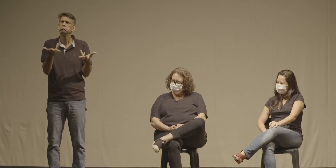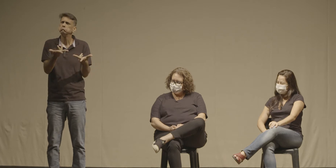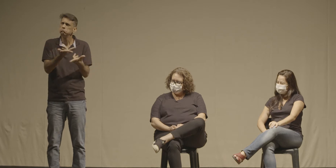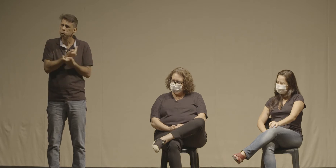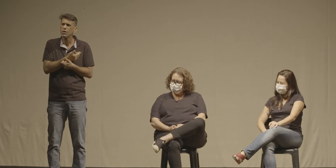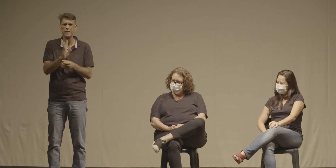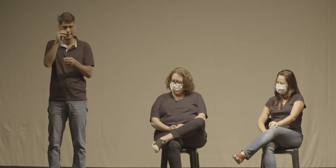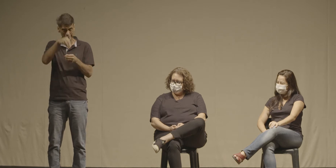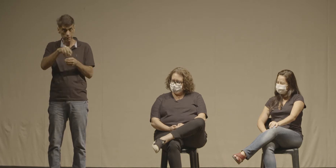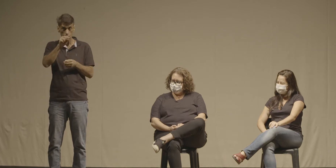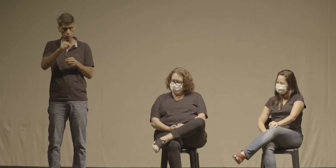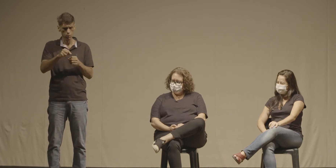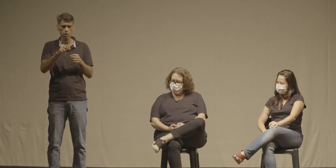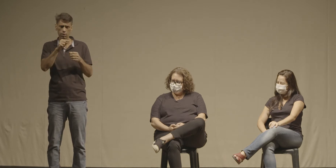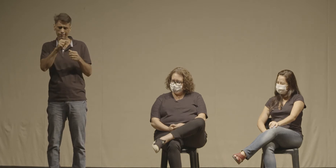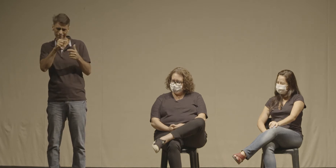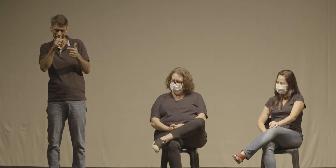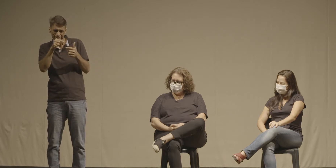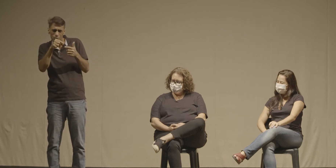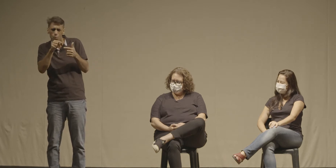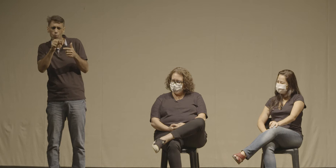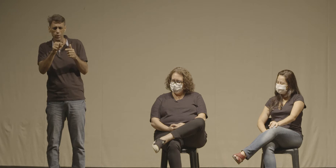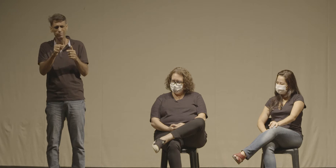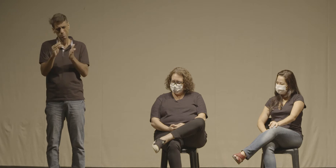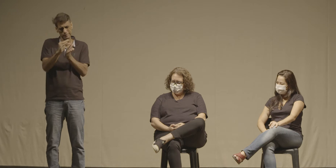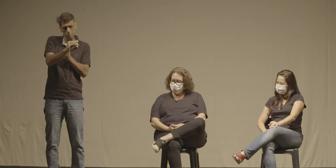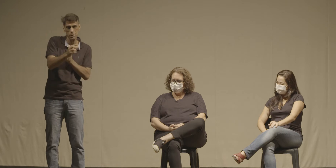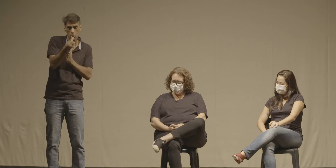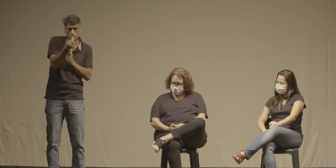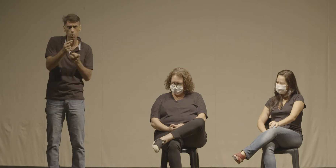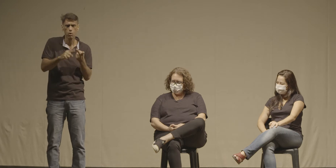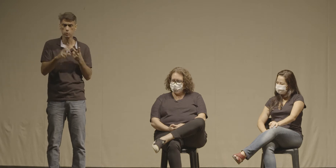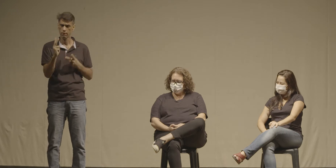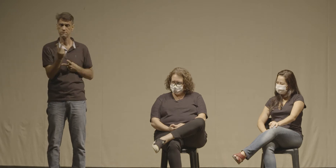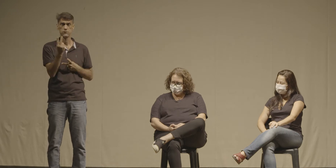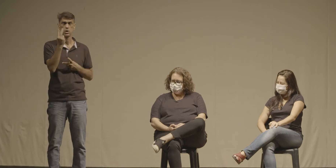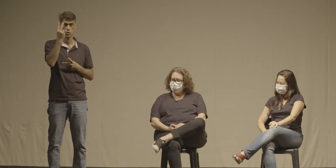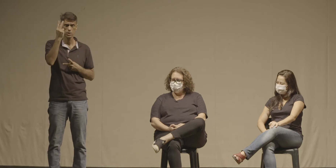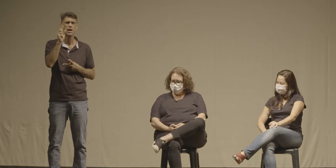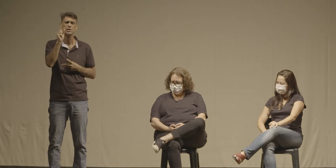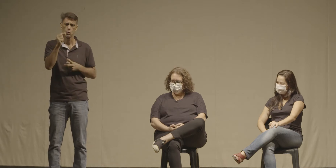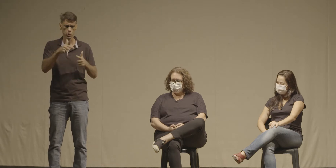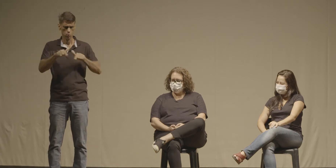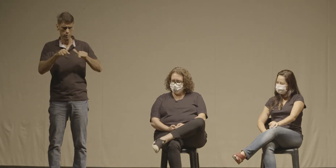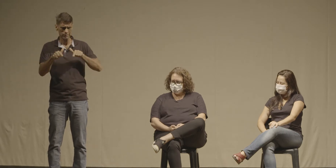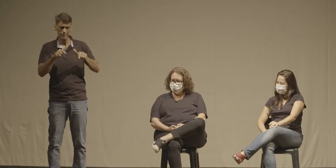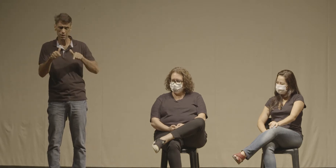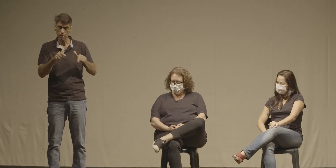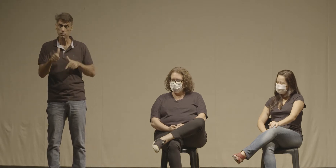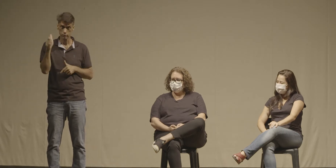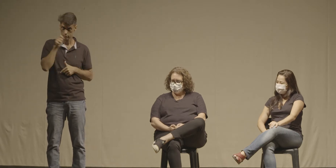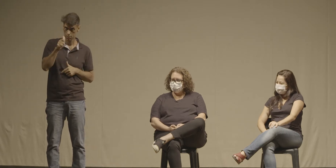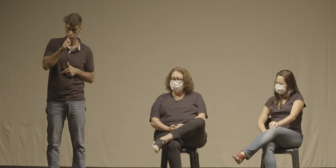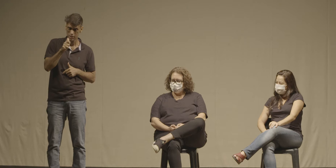dentro dessa questão do orçamento baixo, da valorização do trabalho feminino, que é um negócio que está, graças a Deus, hoje em